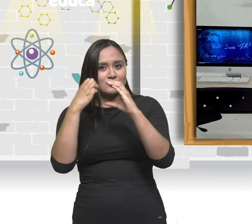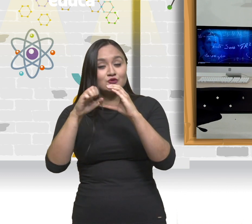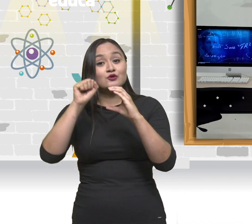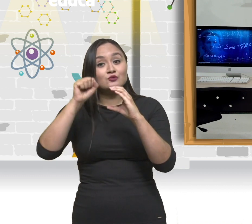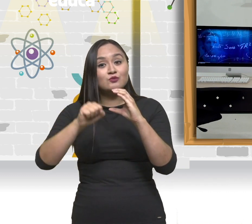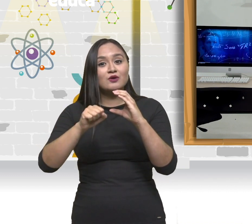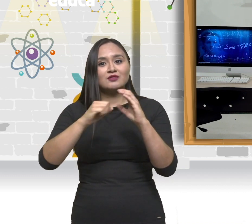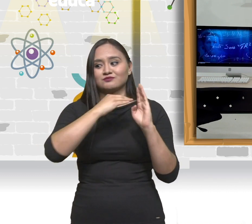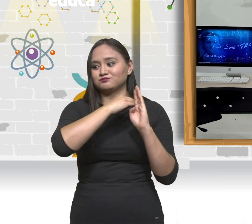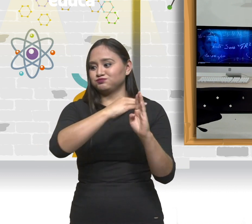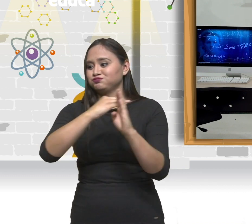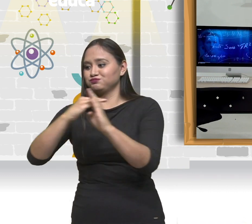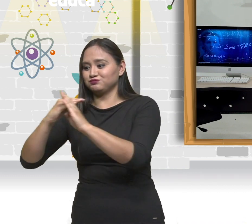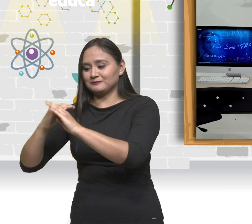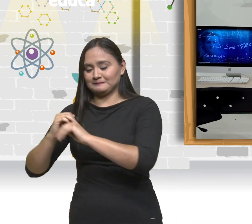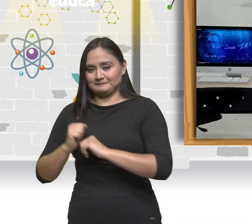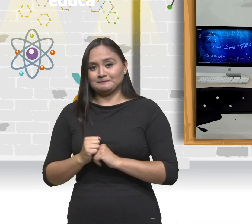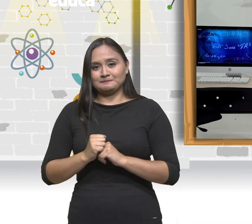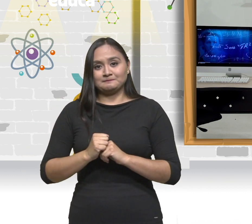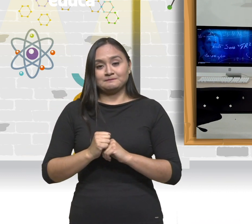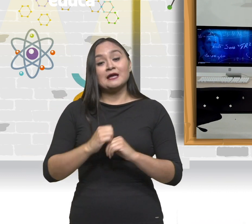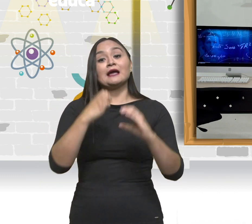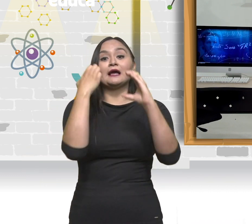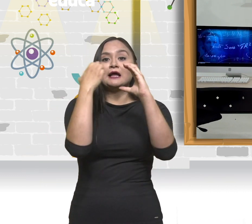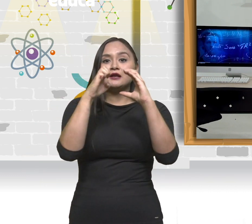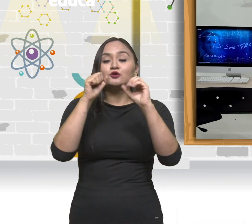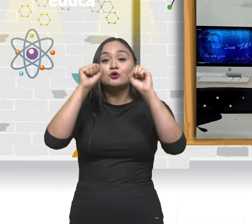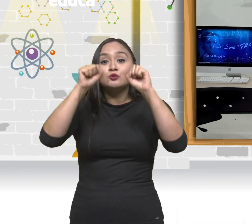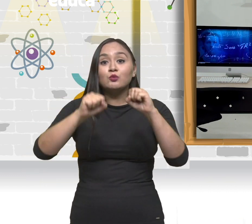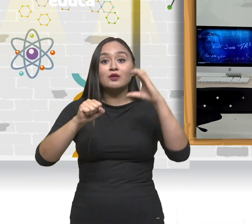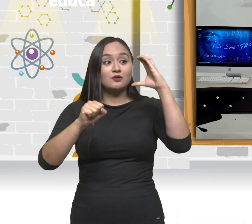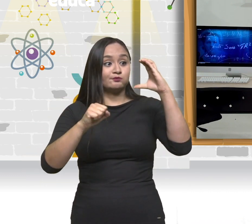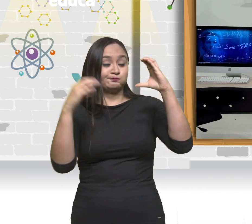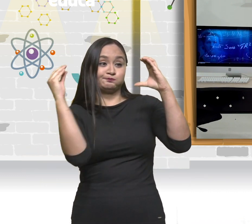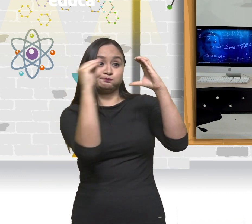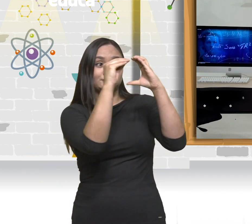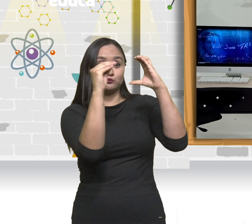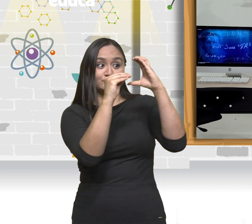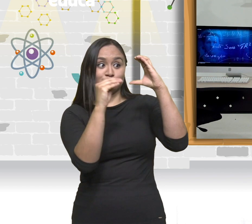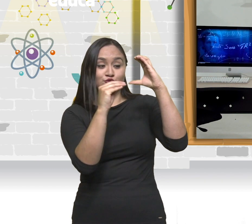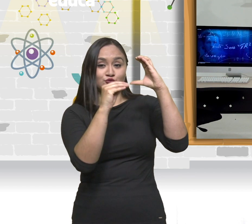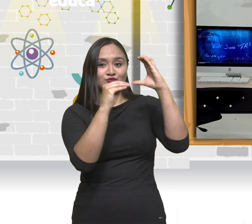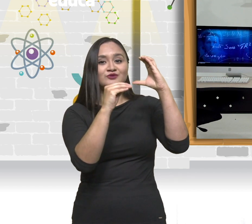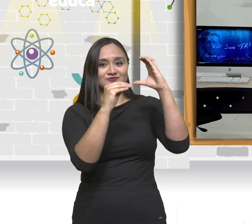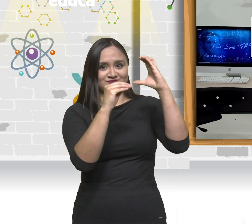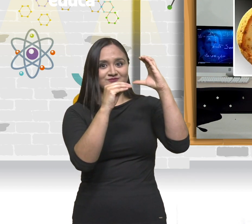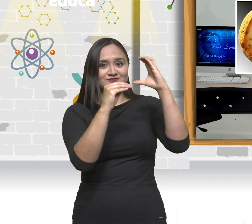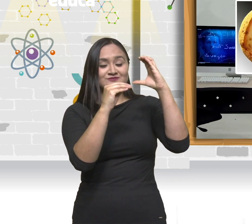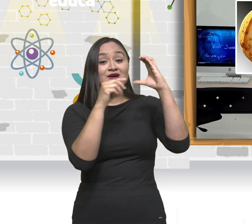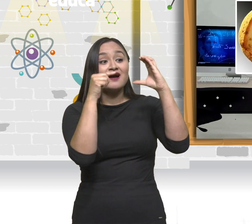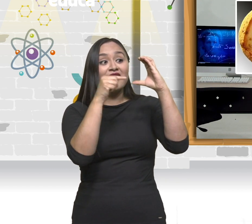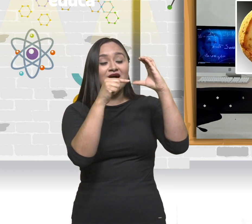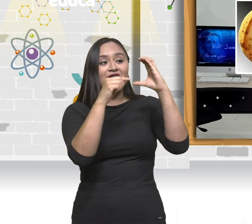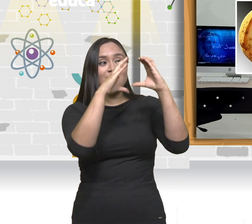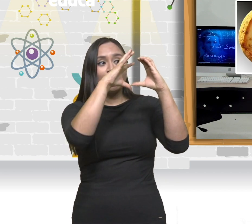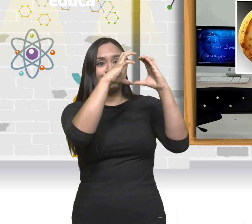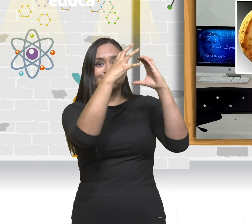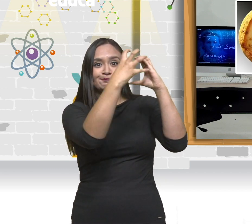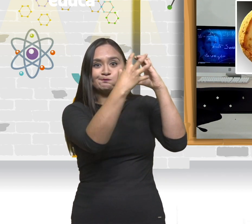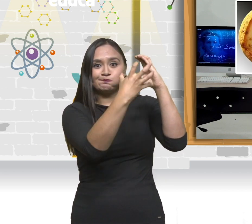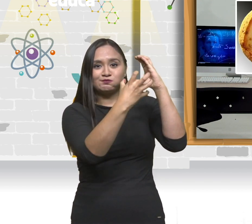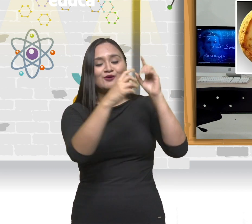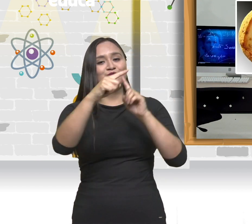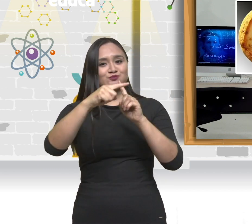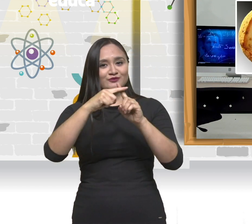electrones que pueden neutralizar toda esta carga. Los electrones pueden incrustarse en la carga positiva como un pudín con pasas, donde